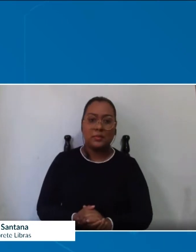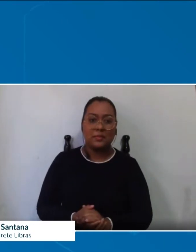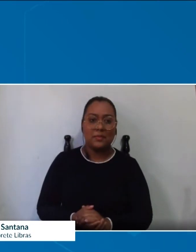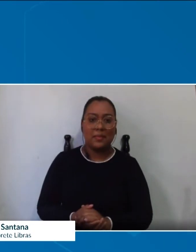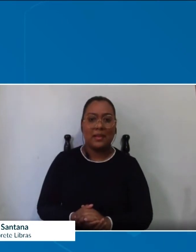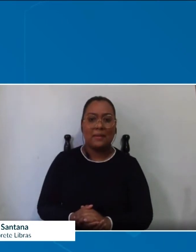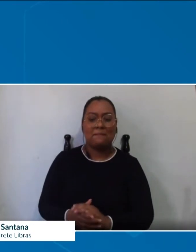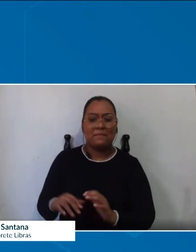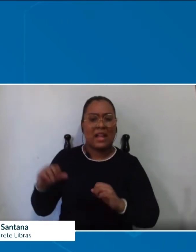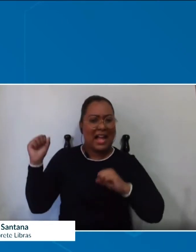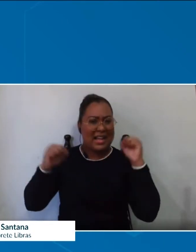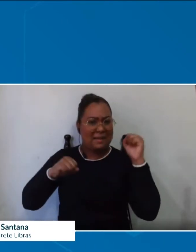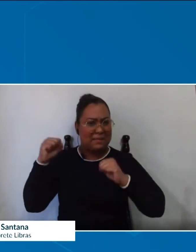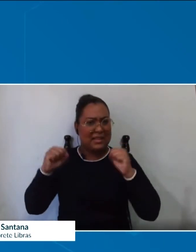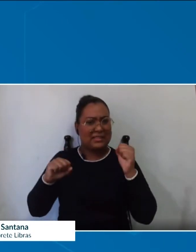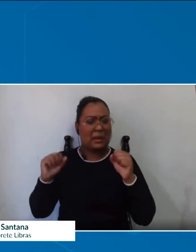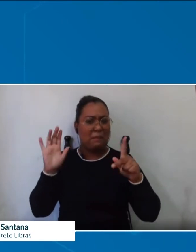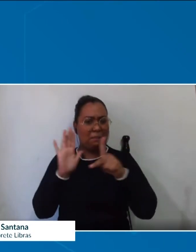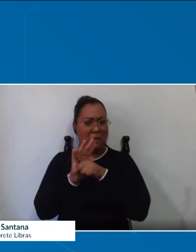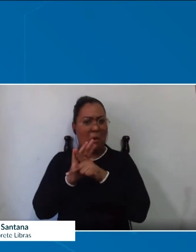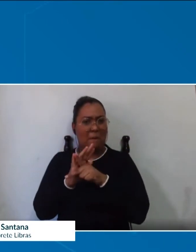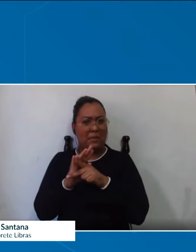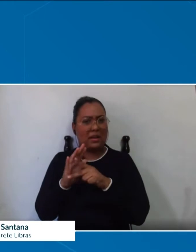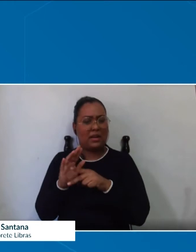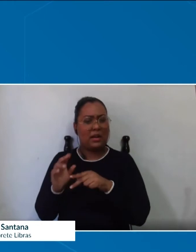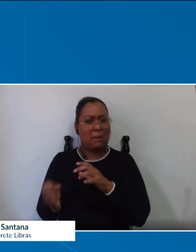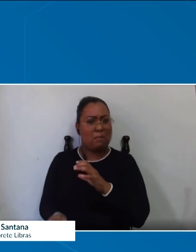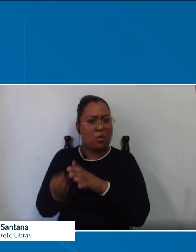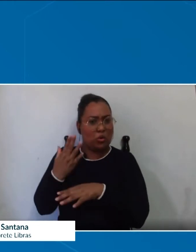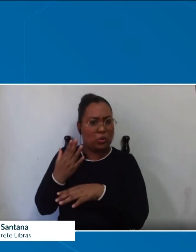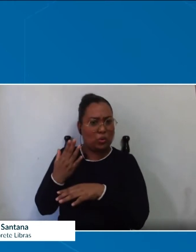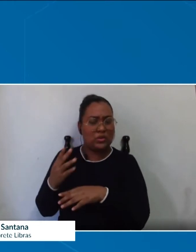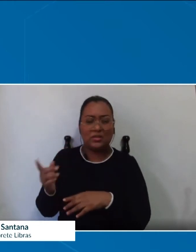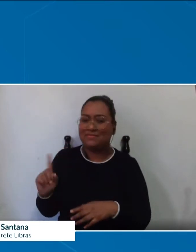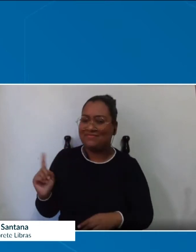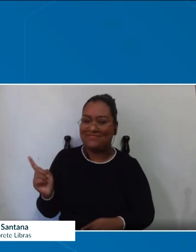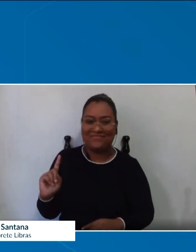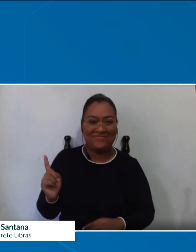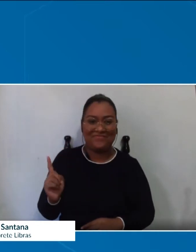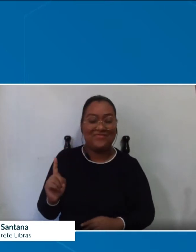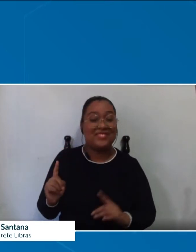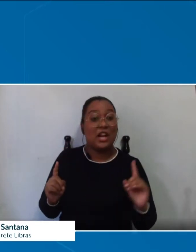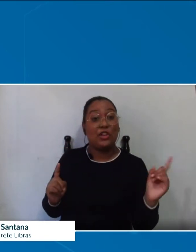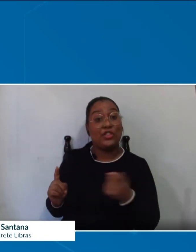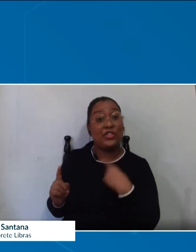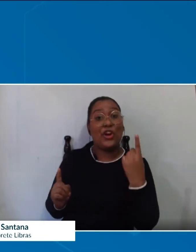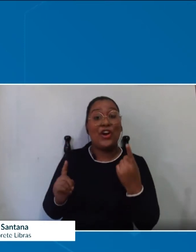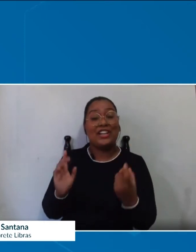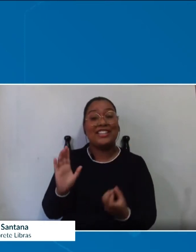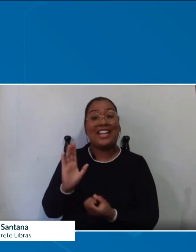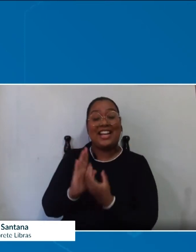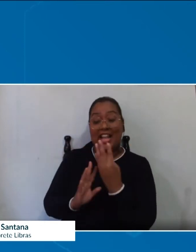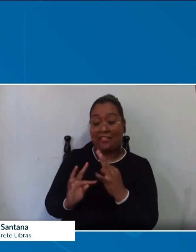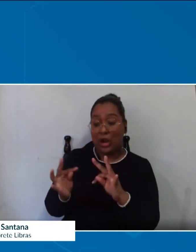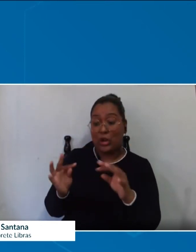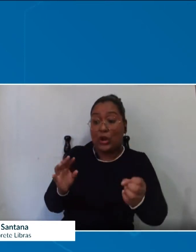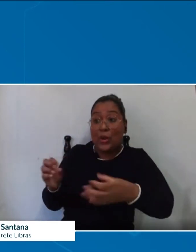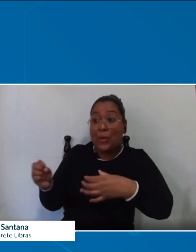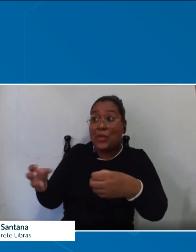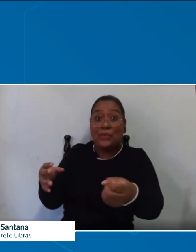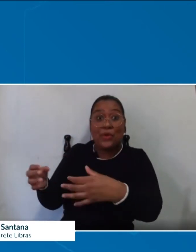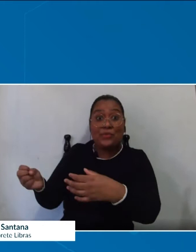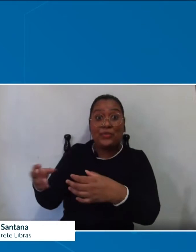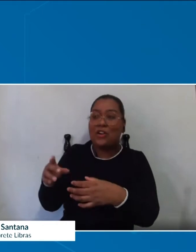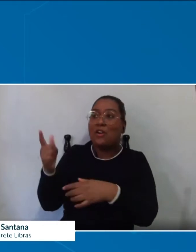própria indústria que produz esses subprodutos. Normalmente, o que a gente faz é criar novas tecnologias que